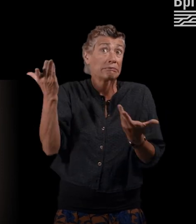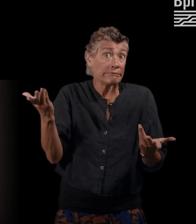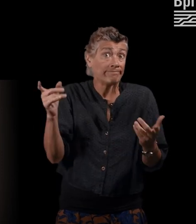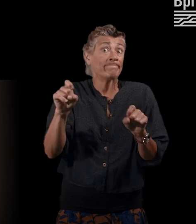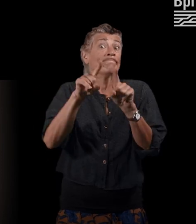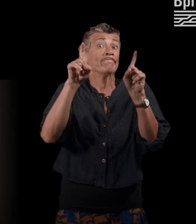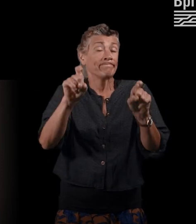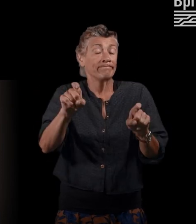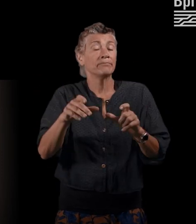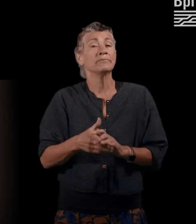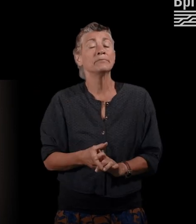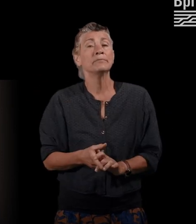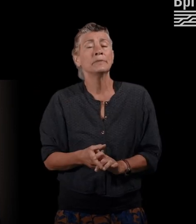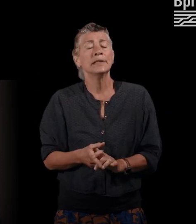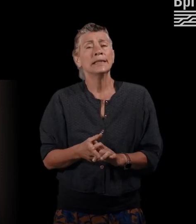question.